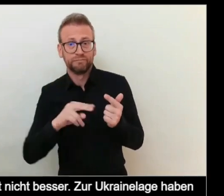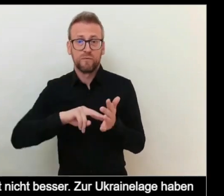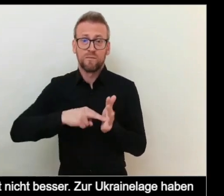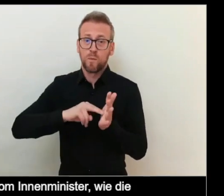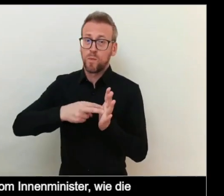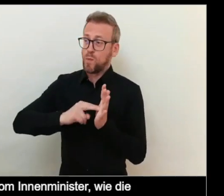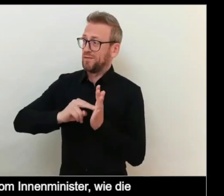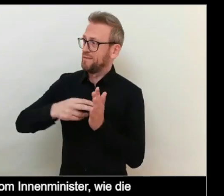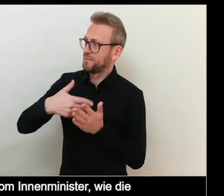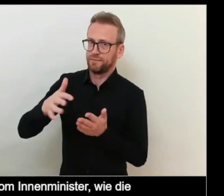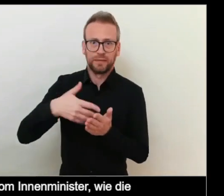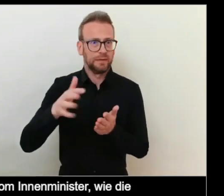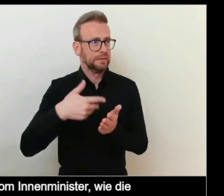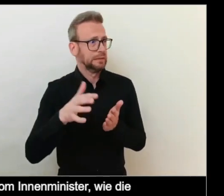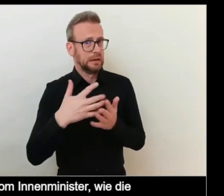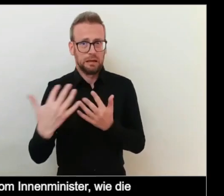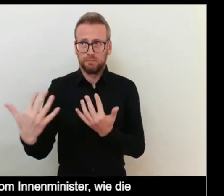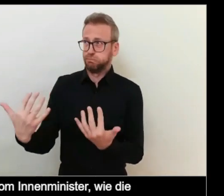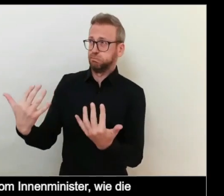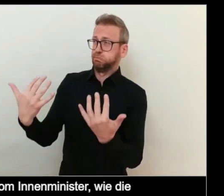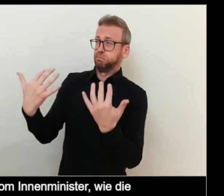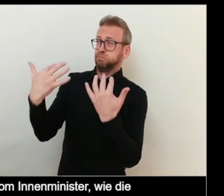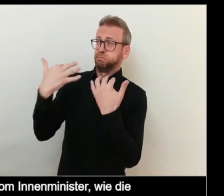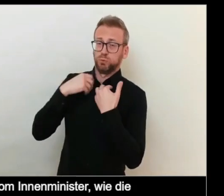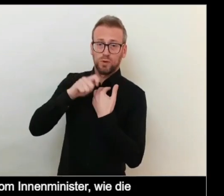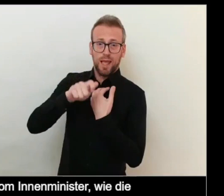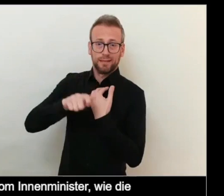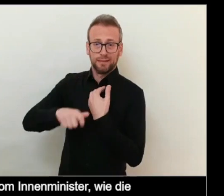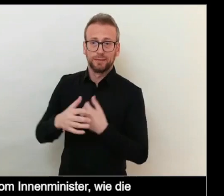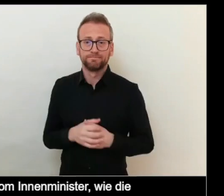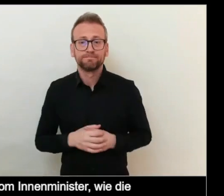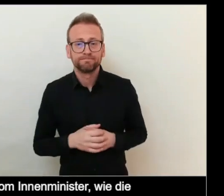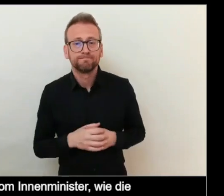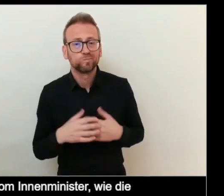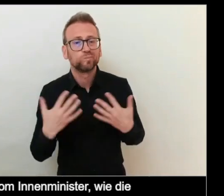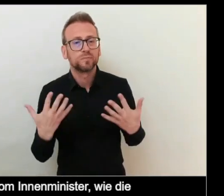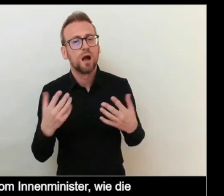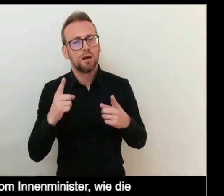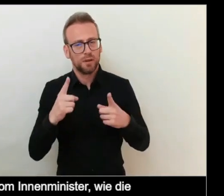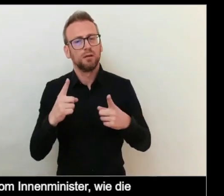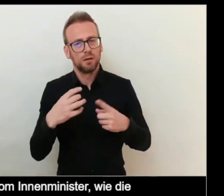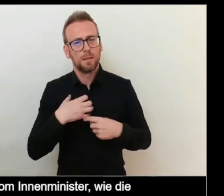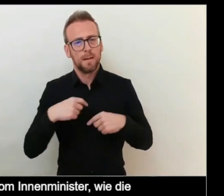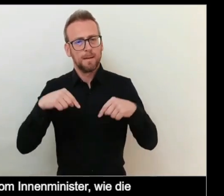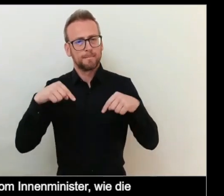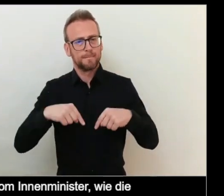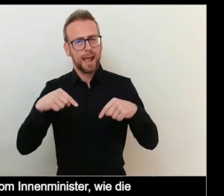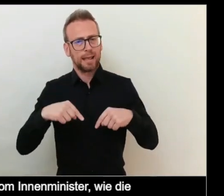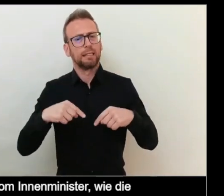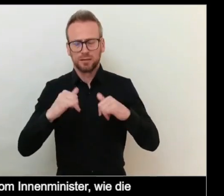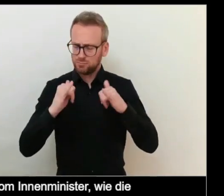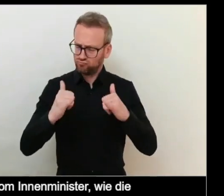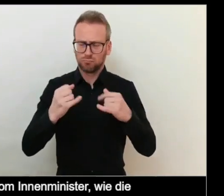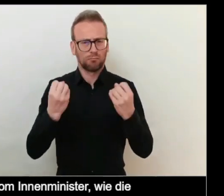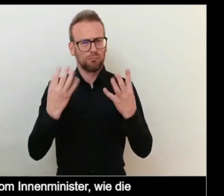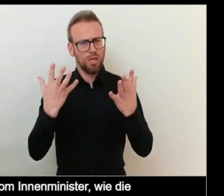Unterbringung der Kriegsflüchtlinge aus der Ukraine zu ermöglichen. Und es ist natürlich alles in allem eine